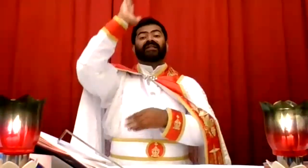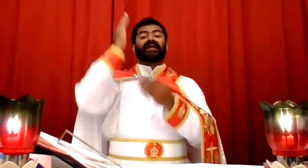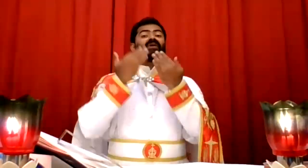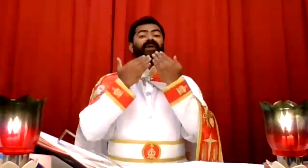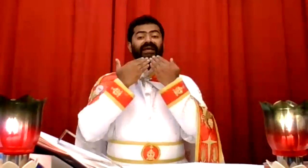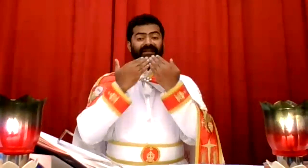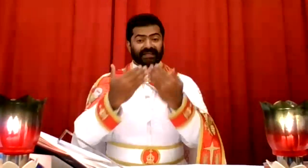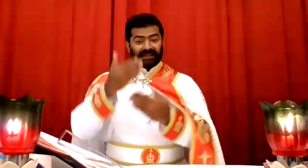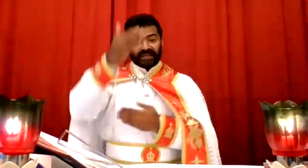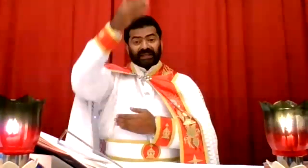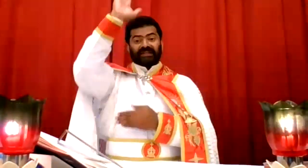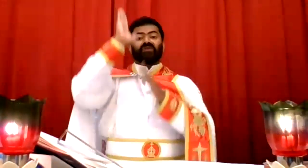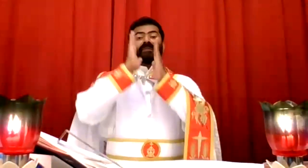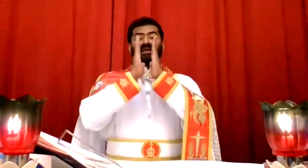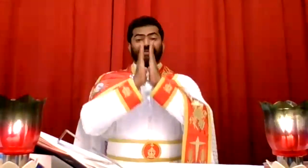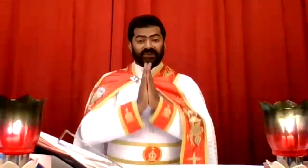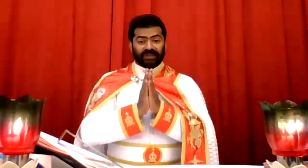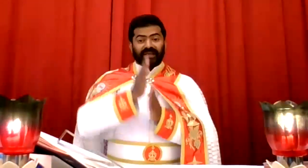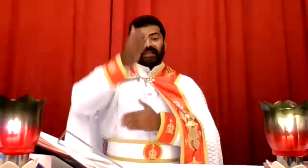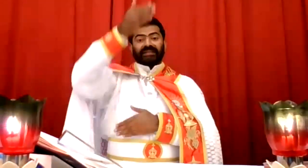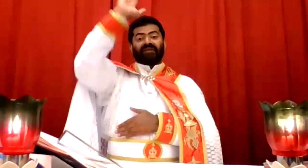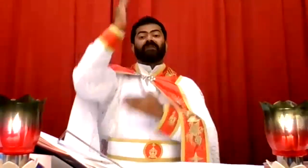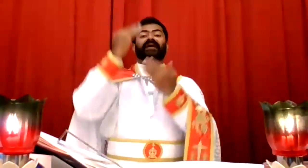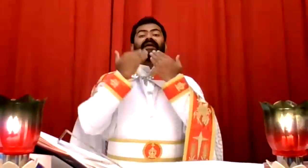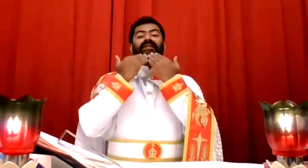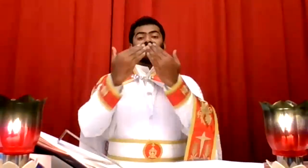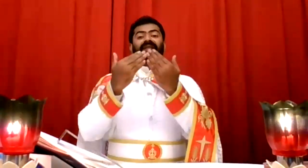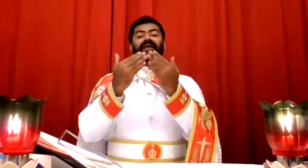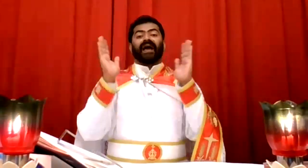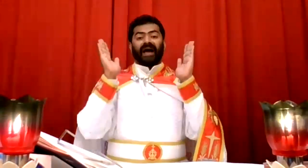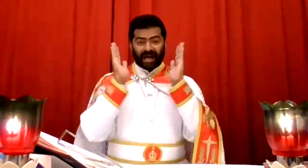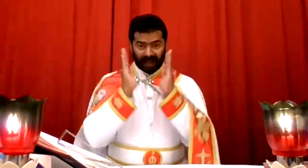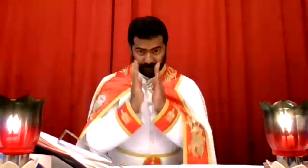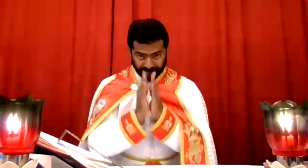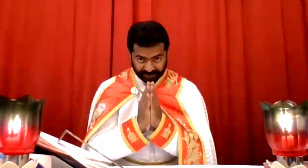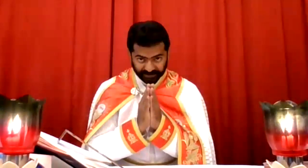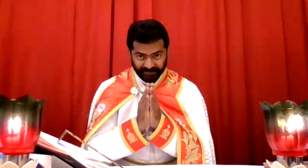ഹല്ലേലൂയ. ദൈവമേ നന്ദി, ദൈവമേ സ്തുതി, ദൈവമേ നന്ദി.